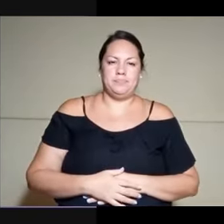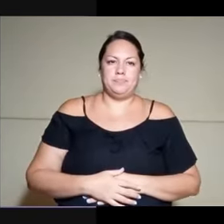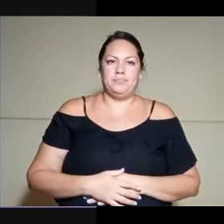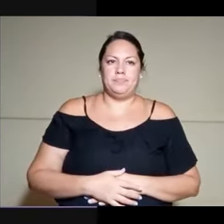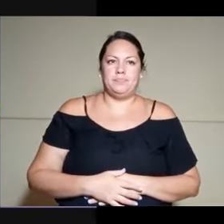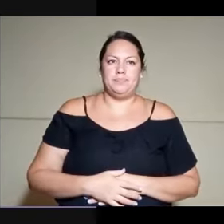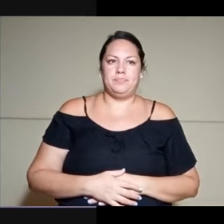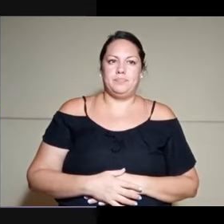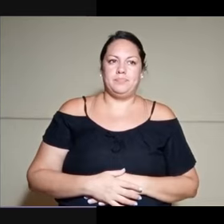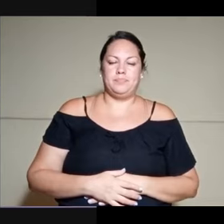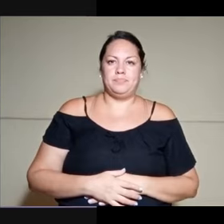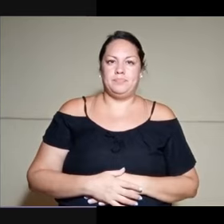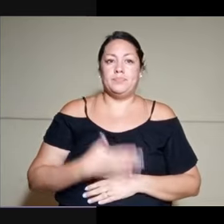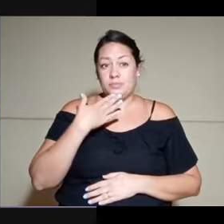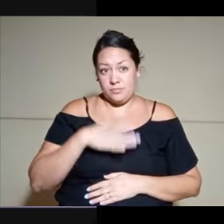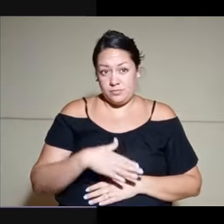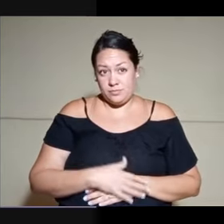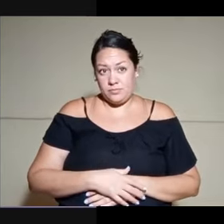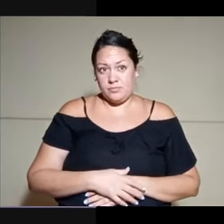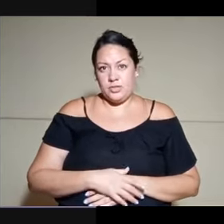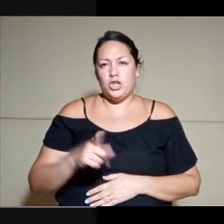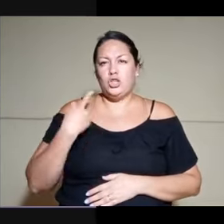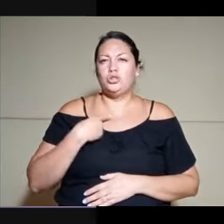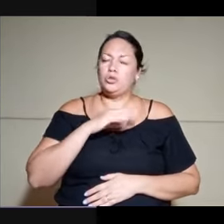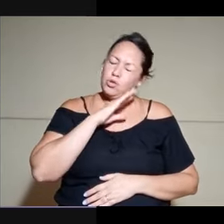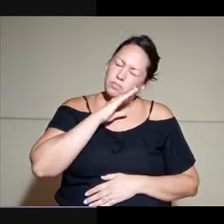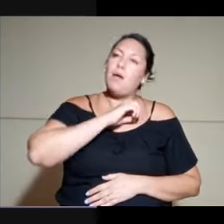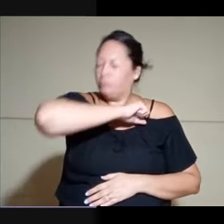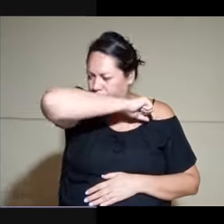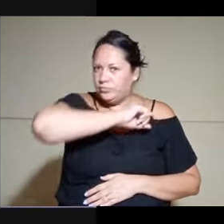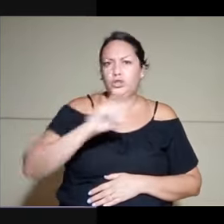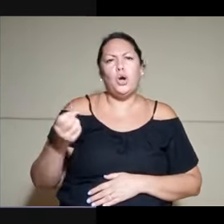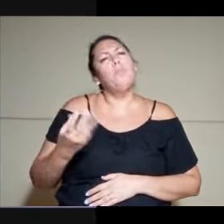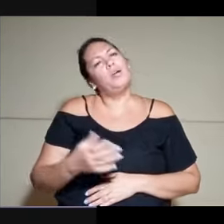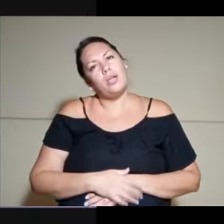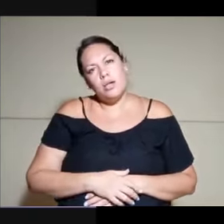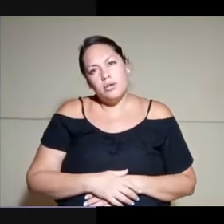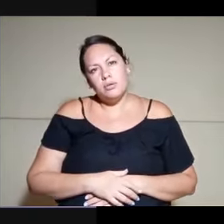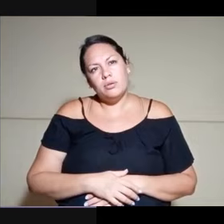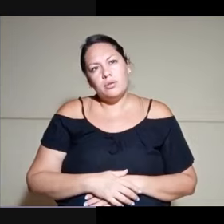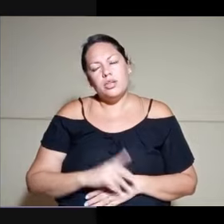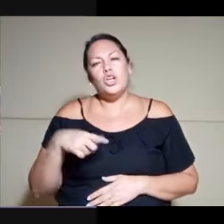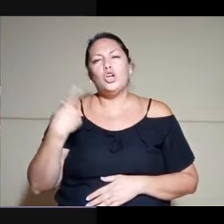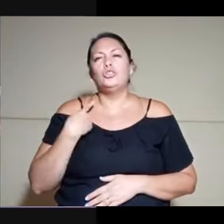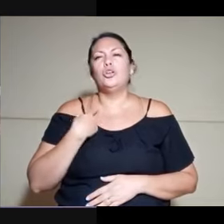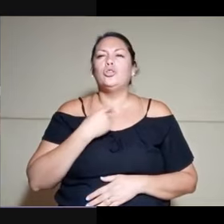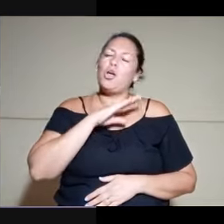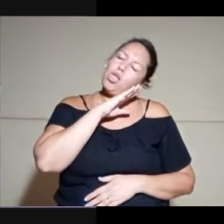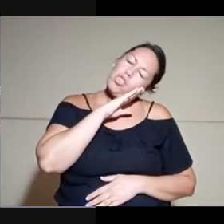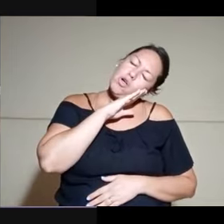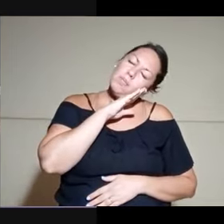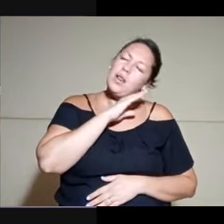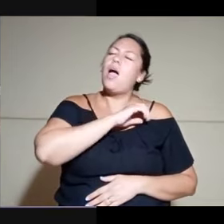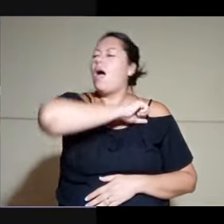vive. Lesión del tronco, la persona muere. ¿Se entiende? Profe, ¿por qué no